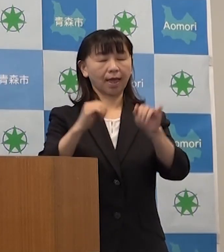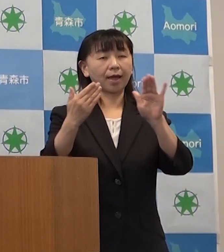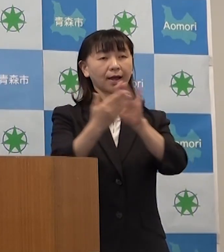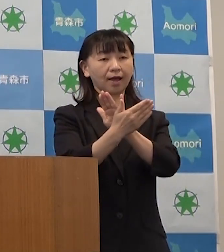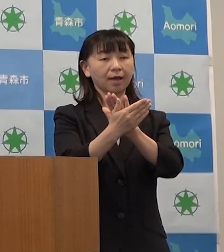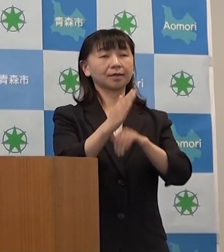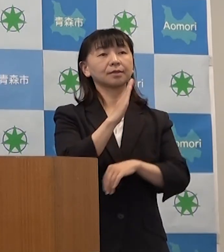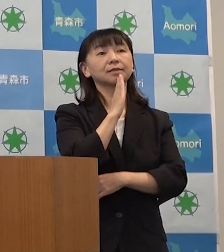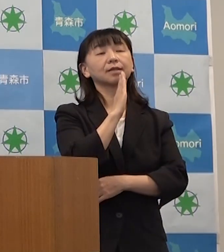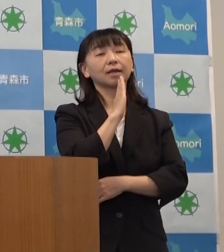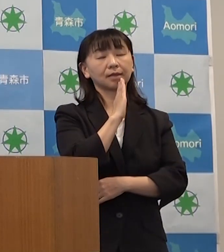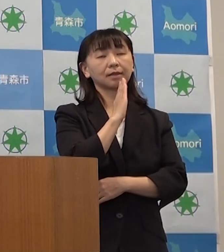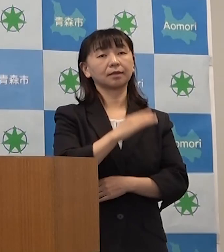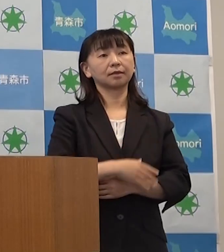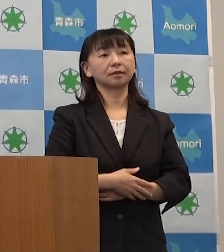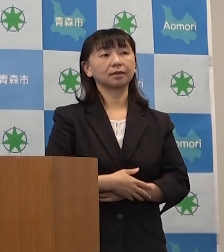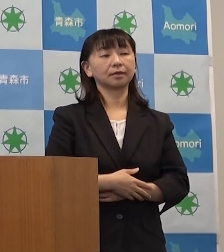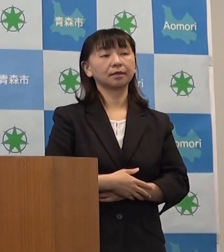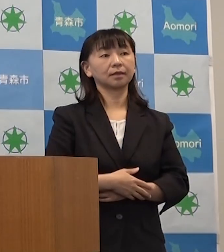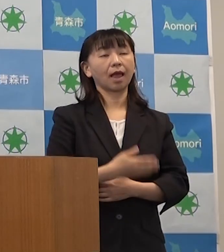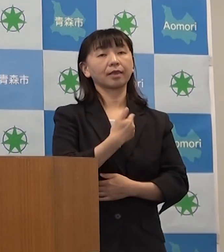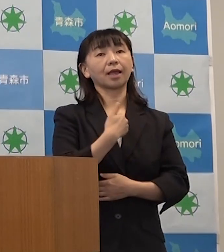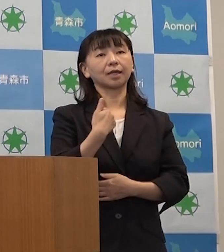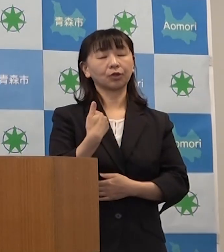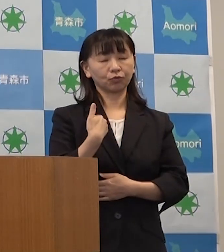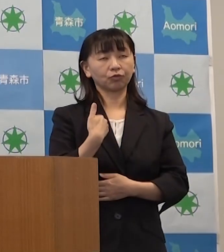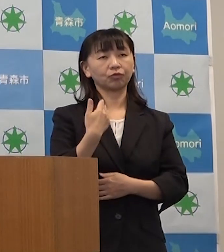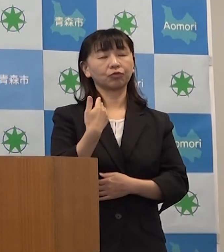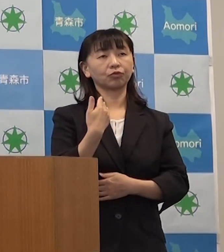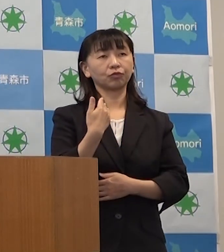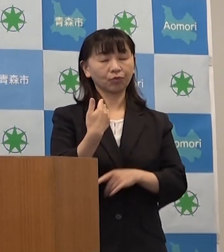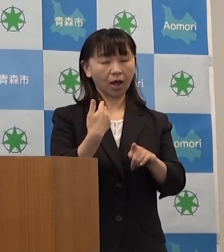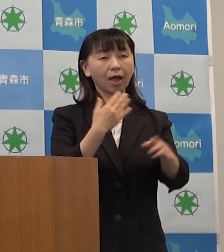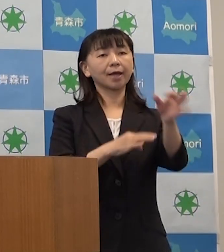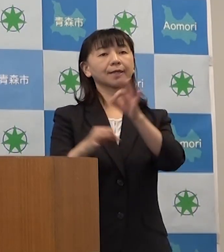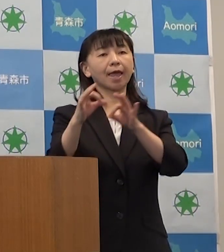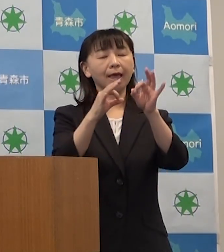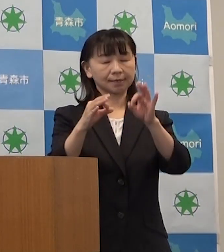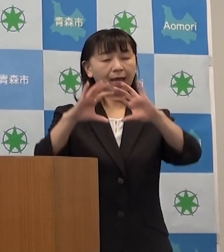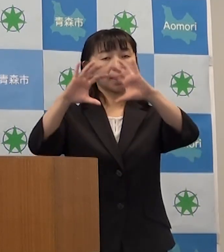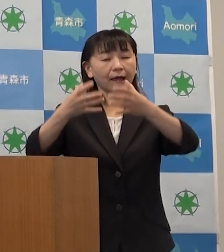を実際にできるのは経済界の人間